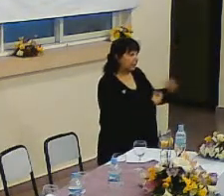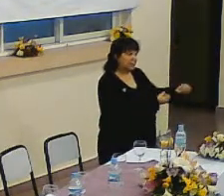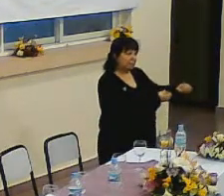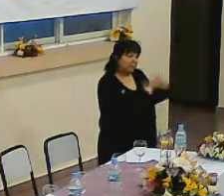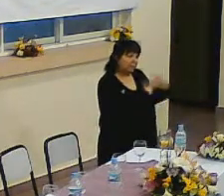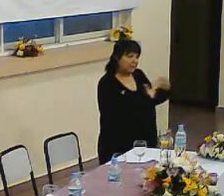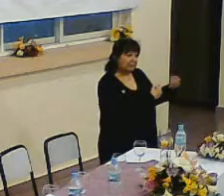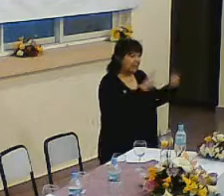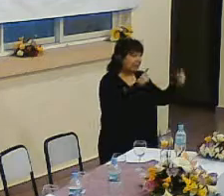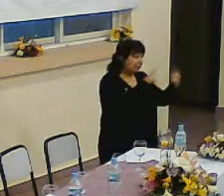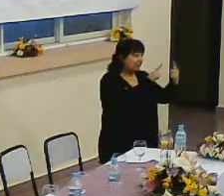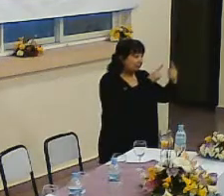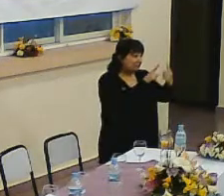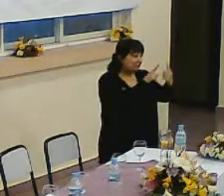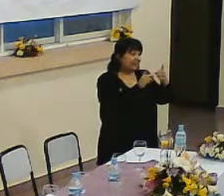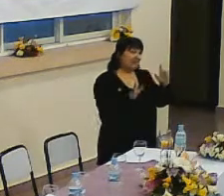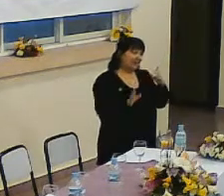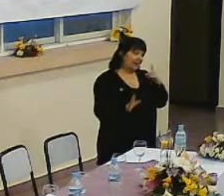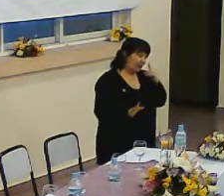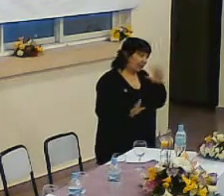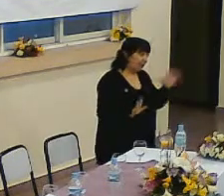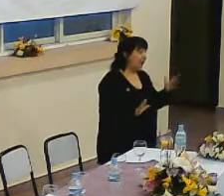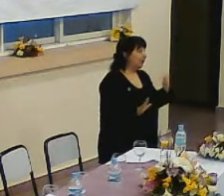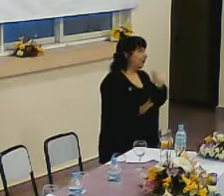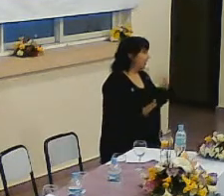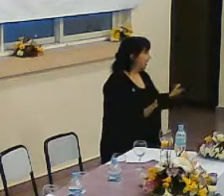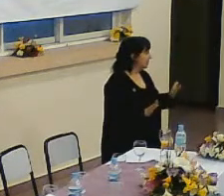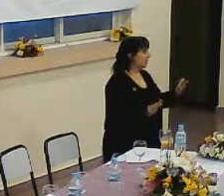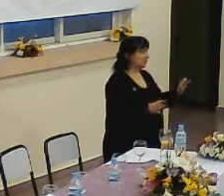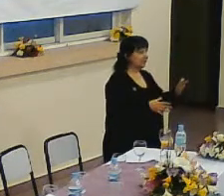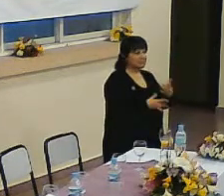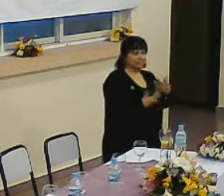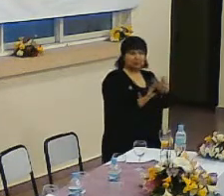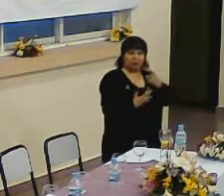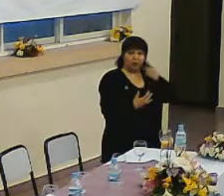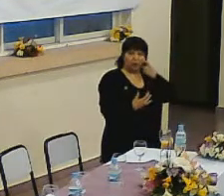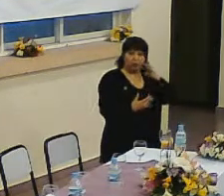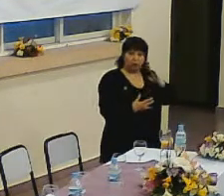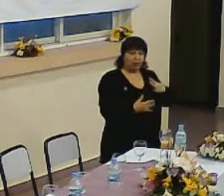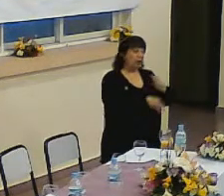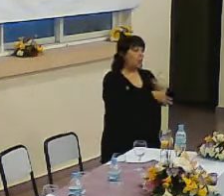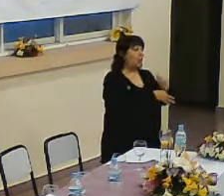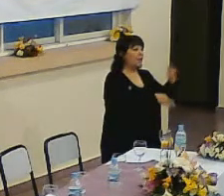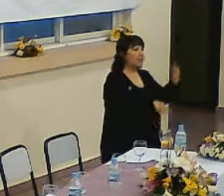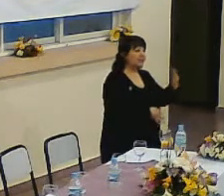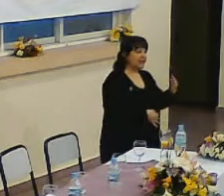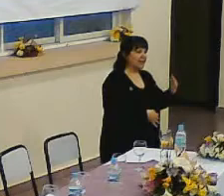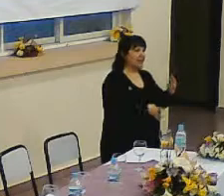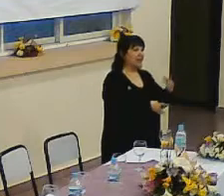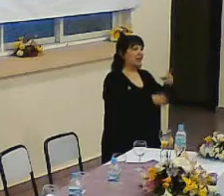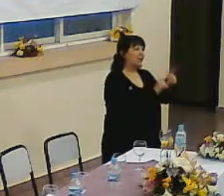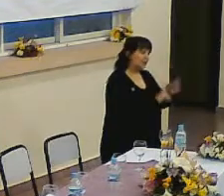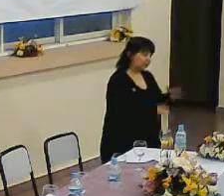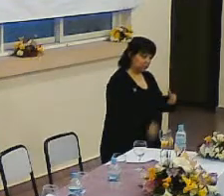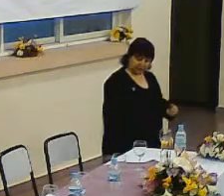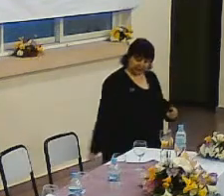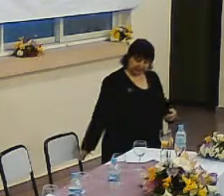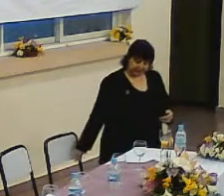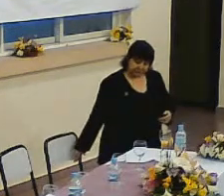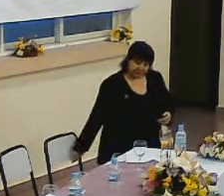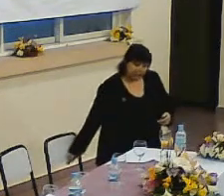la escuela, conocer a los directivos de la escuela especial, a los docentes de la escuela especial